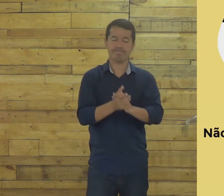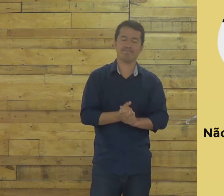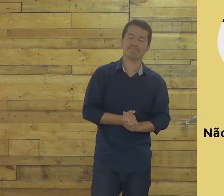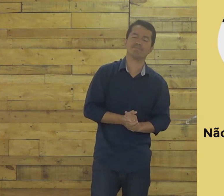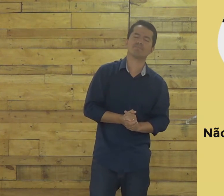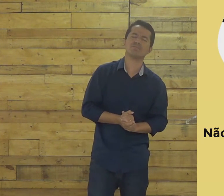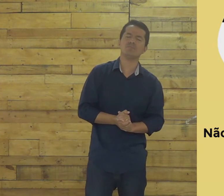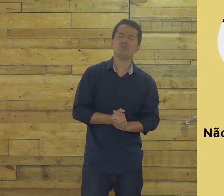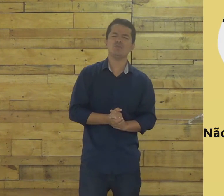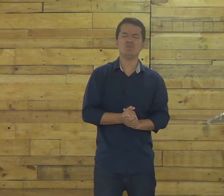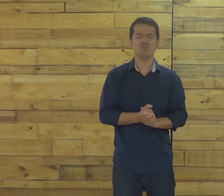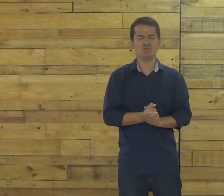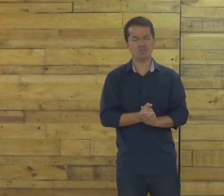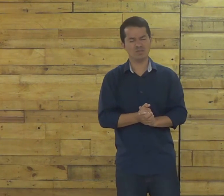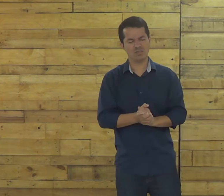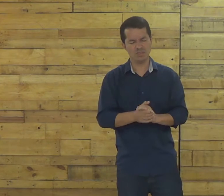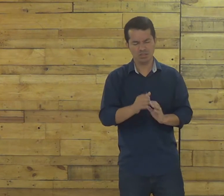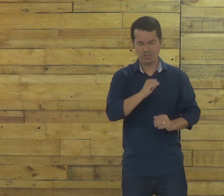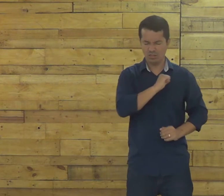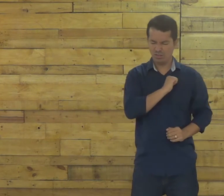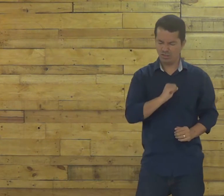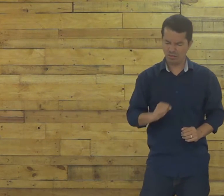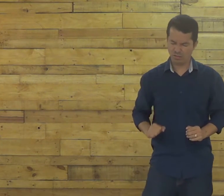Vamos orar, então.